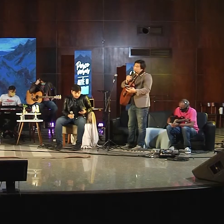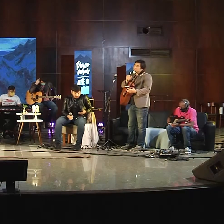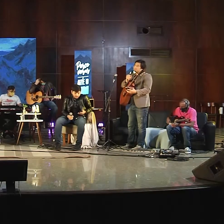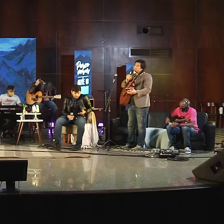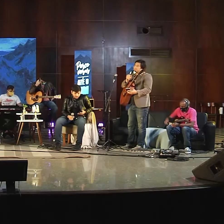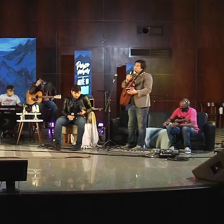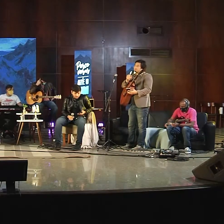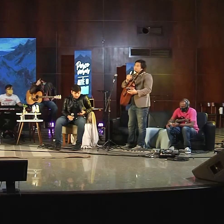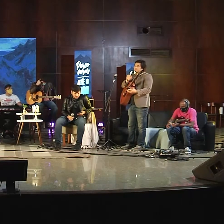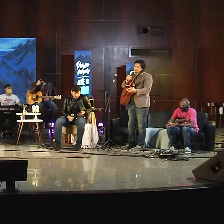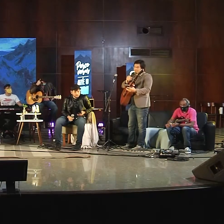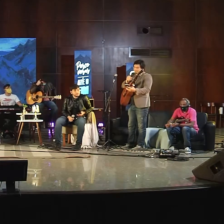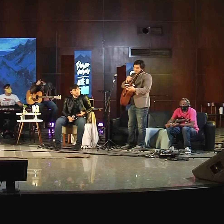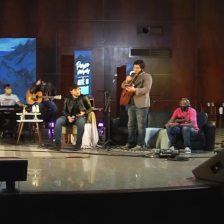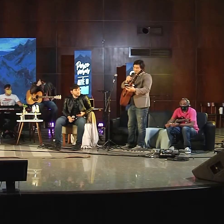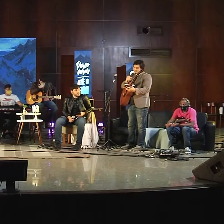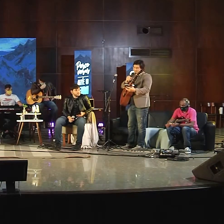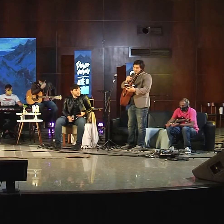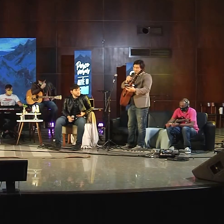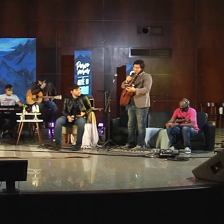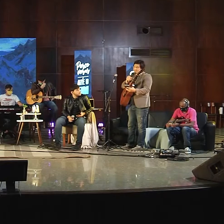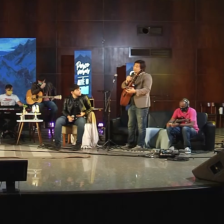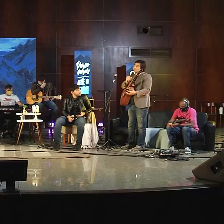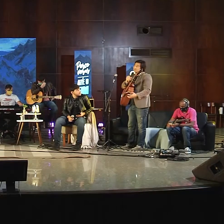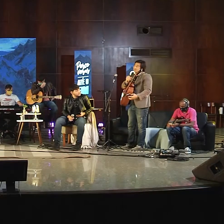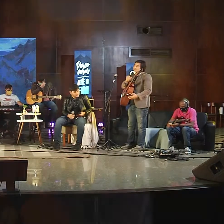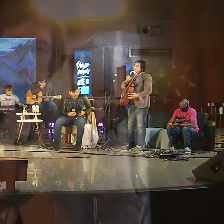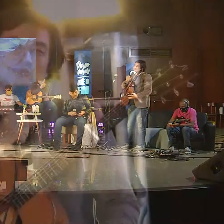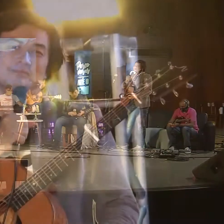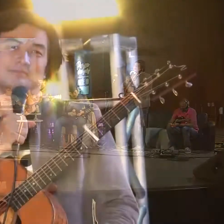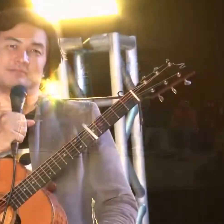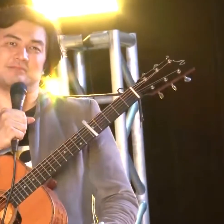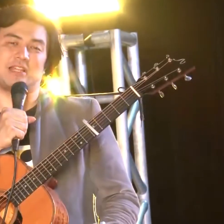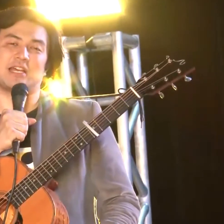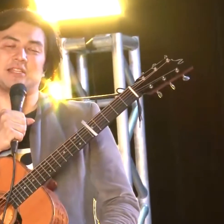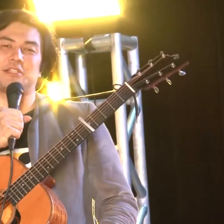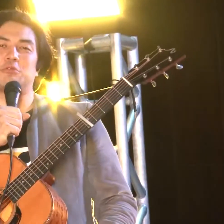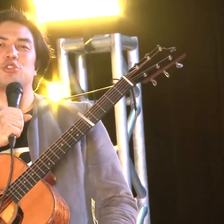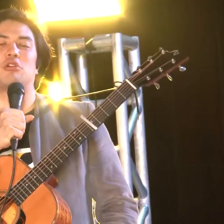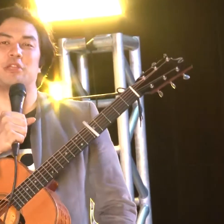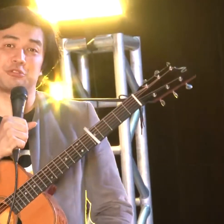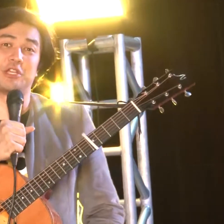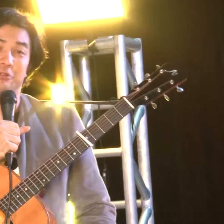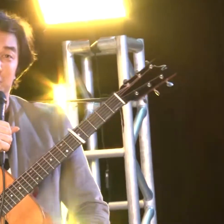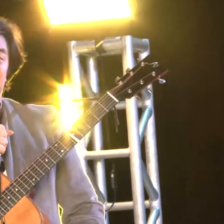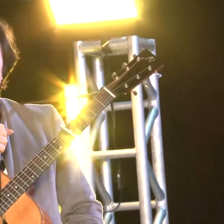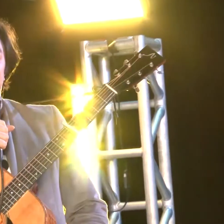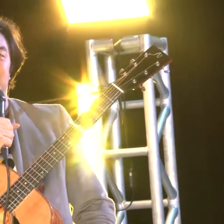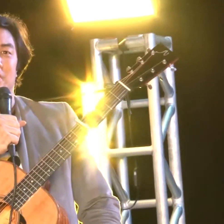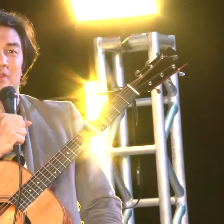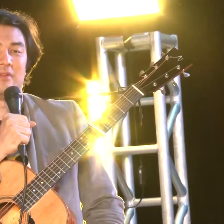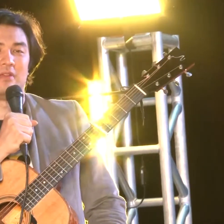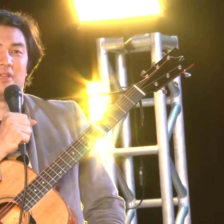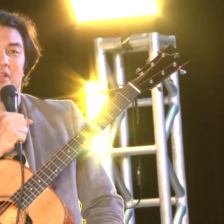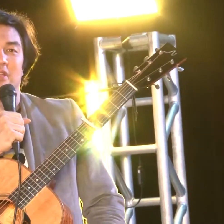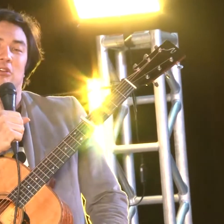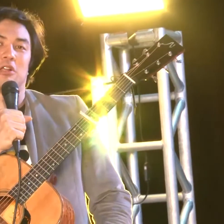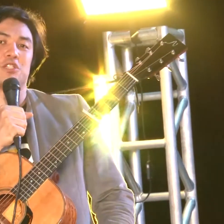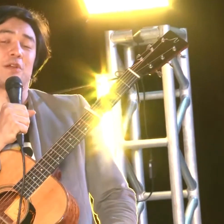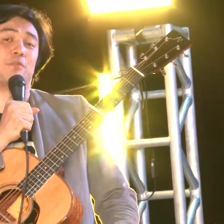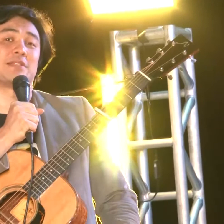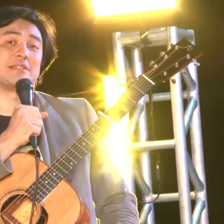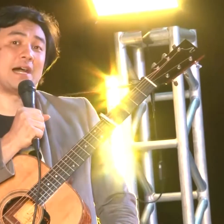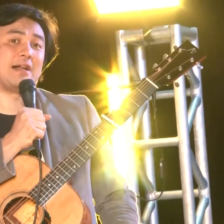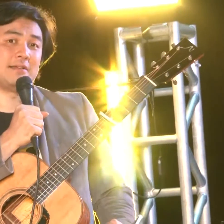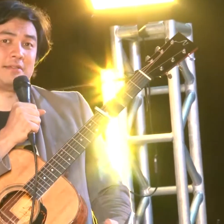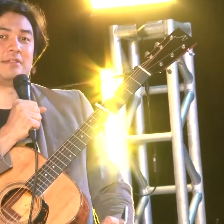Um dos itens de perseverar é louvar e agradecer continuamente ao Senhor. E agora a gente